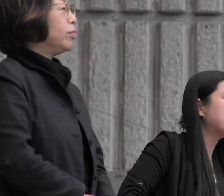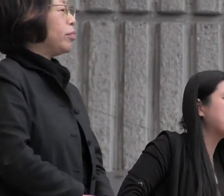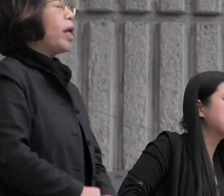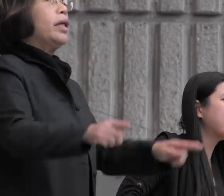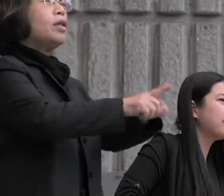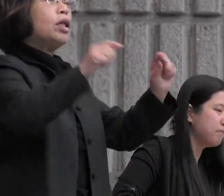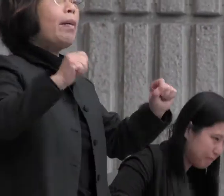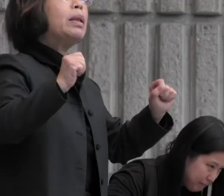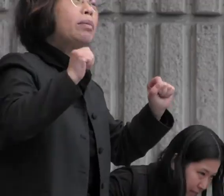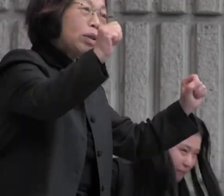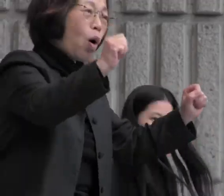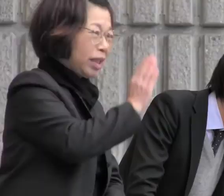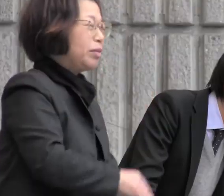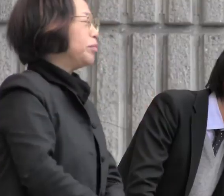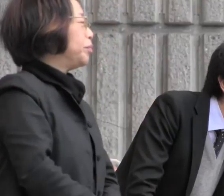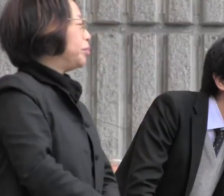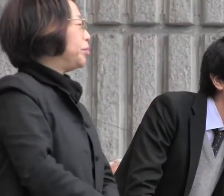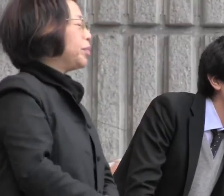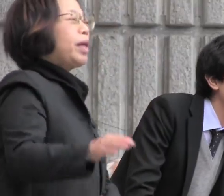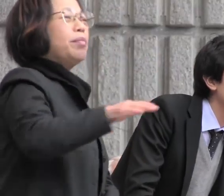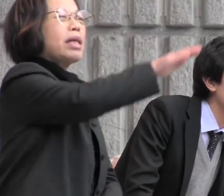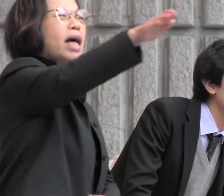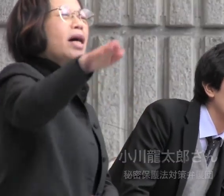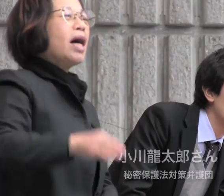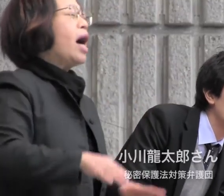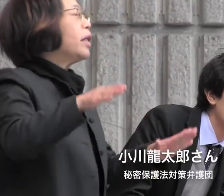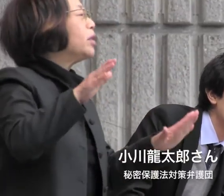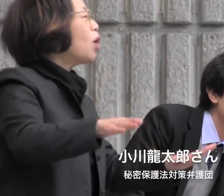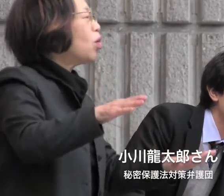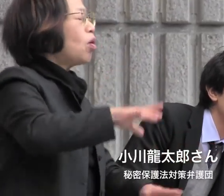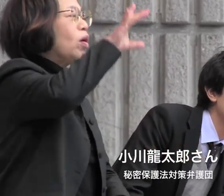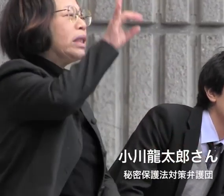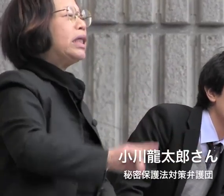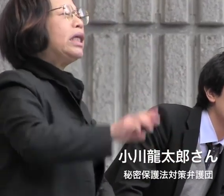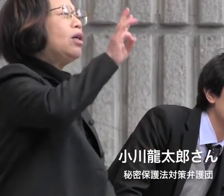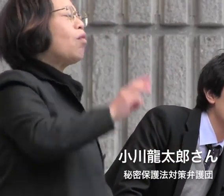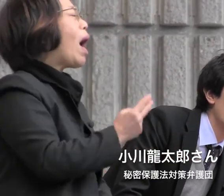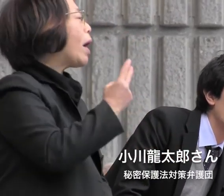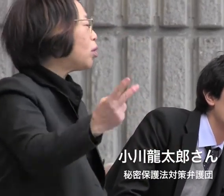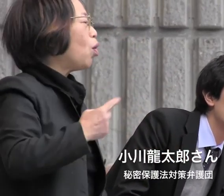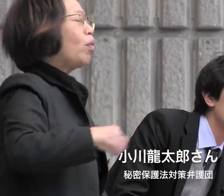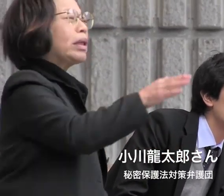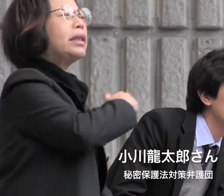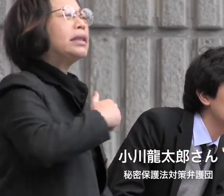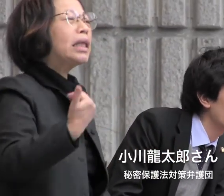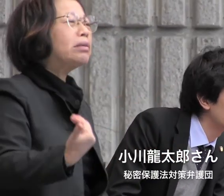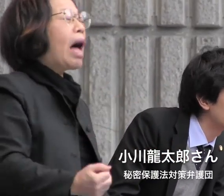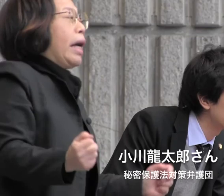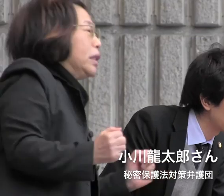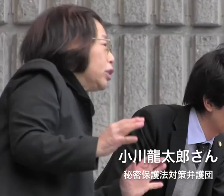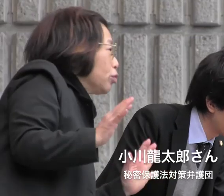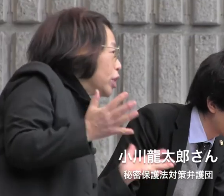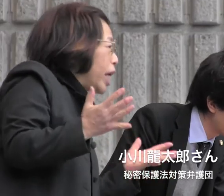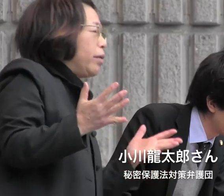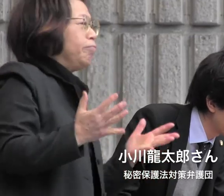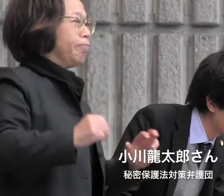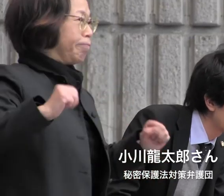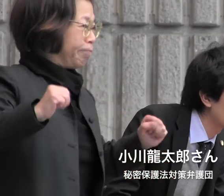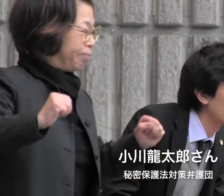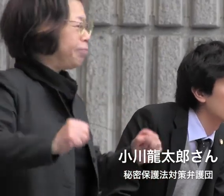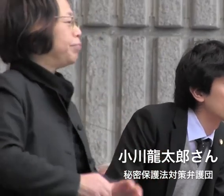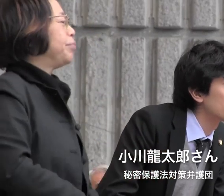一緒に頑張っていきましょう。 皆さん、今日のキーワード、私たちは萎縮しない。